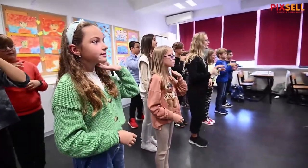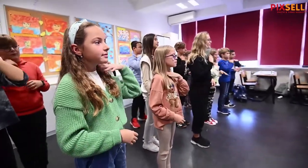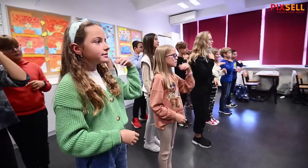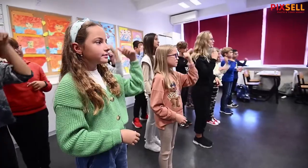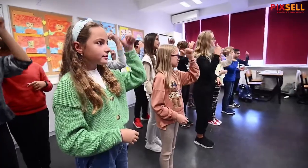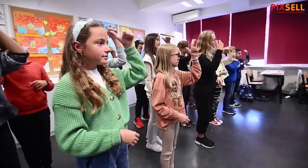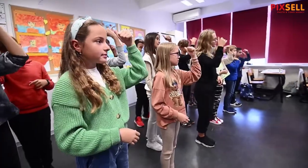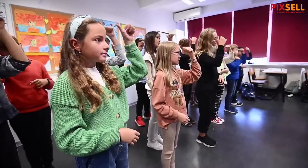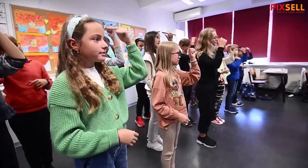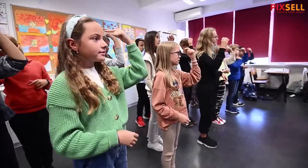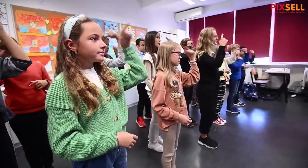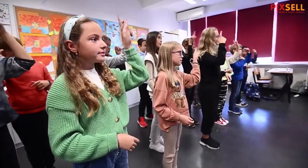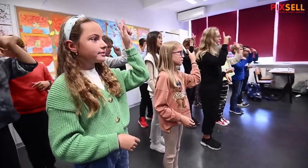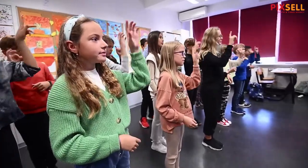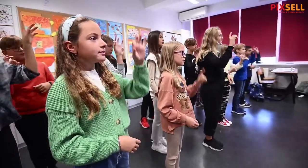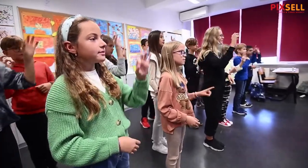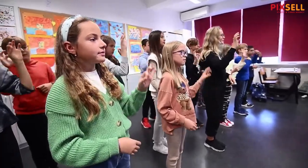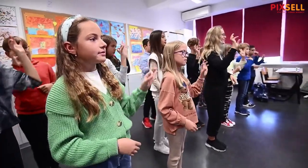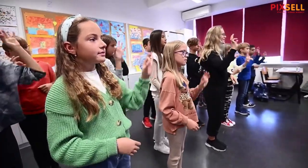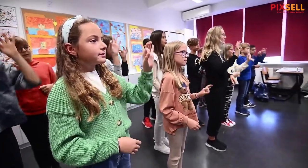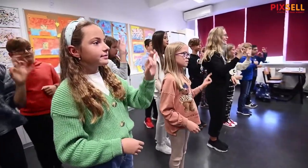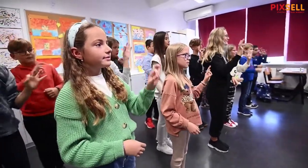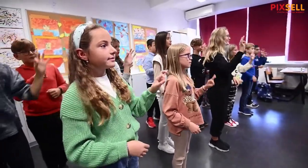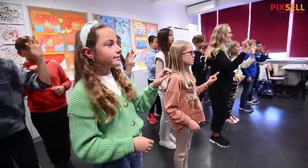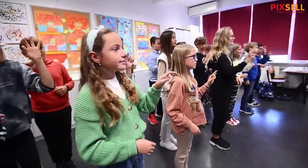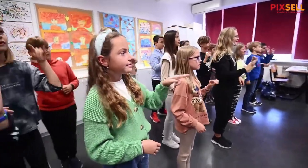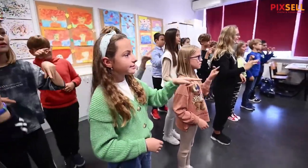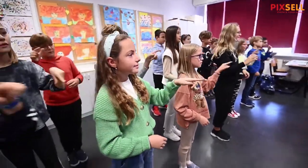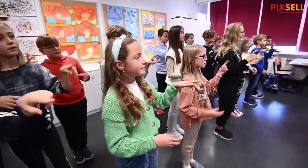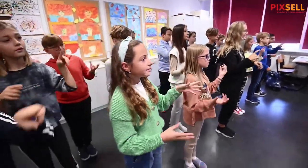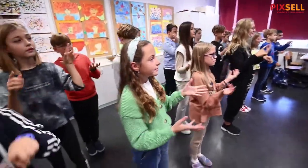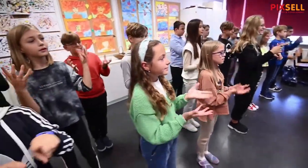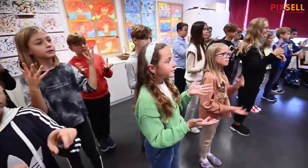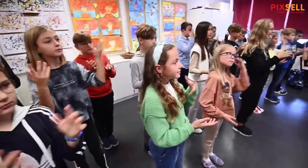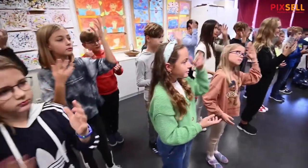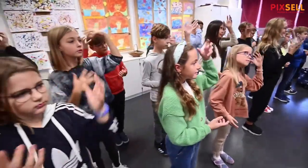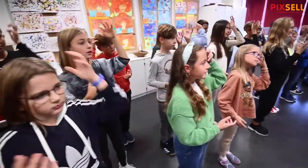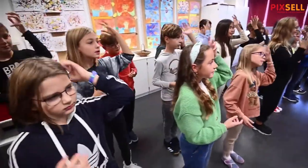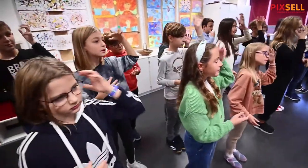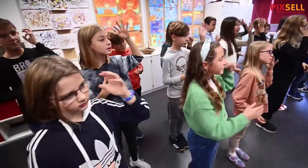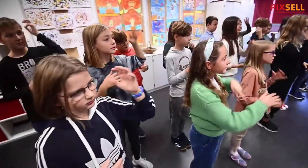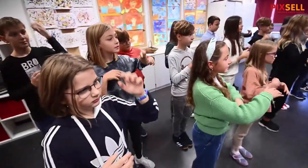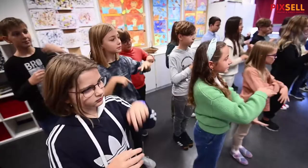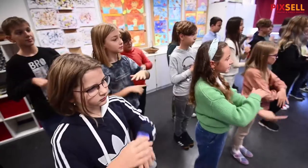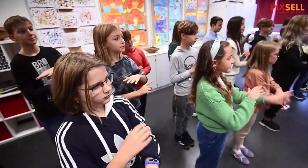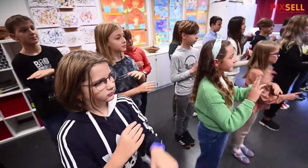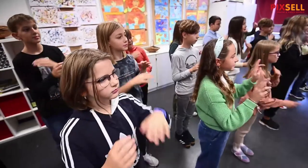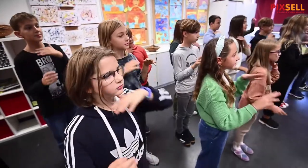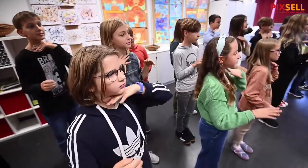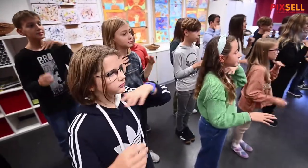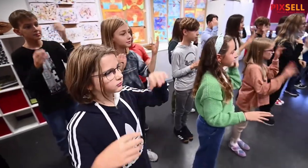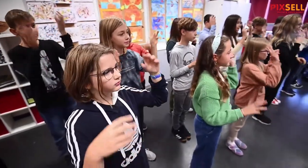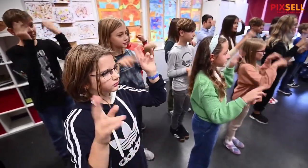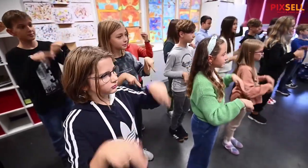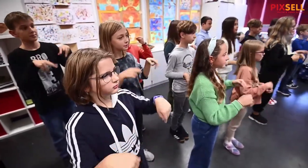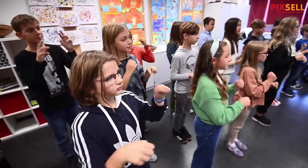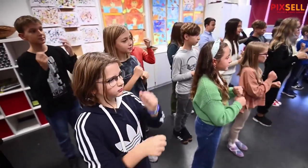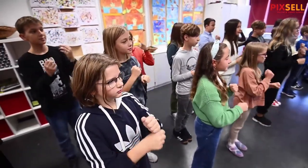Špansko oranice škola se zove, ona ispunjava sve tvoje snove. Marilo